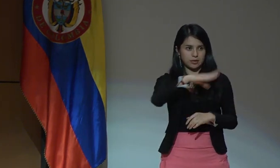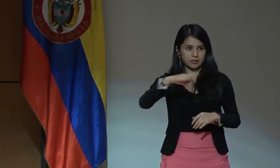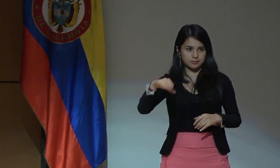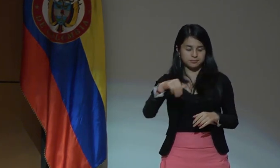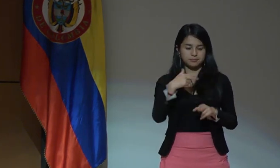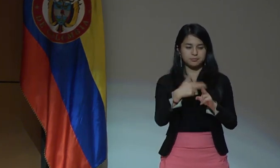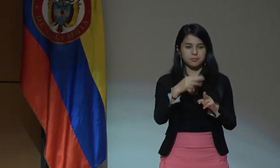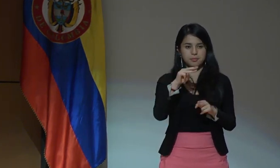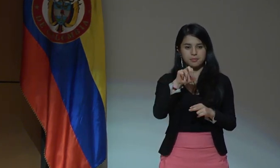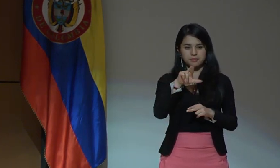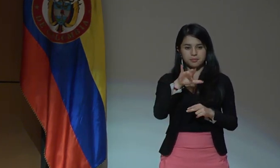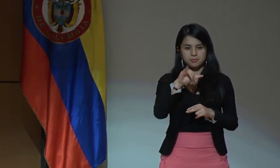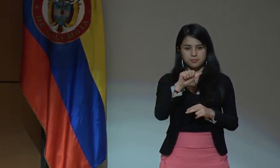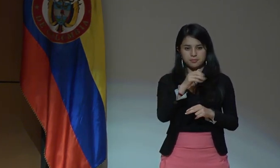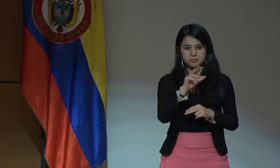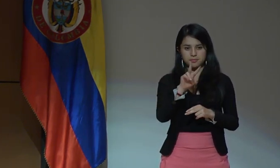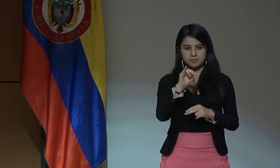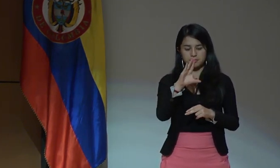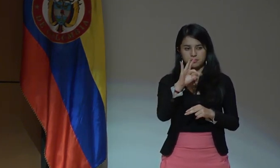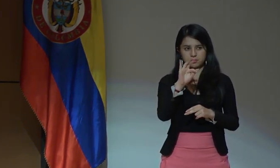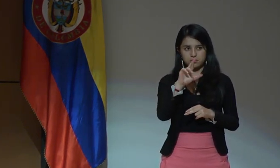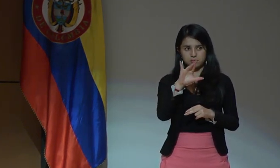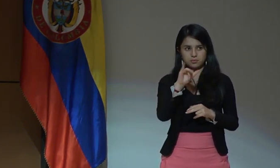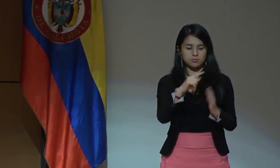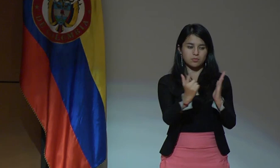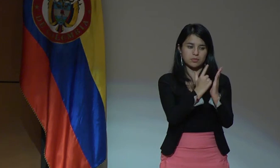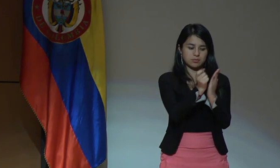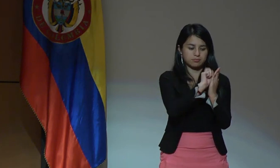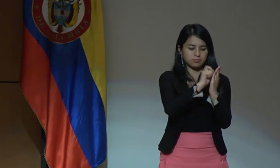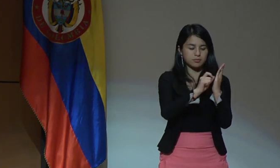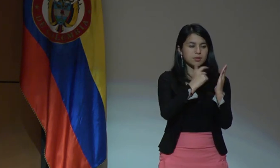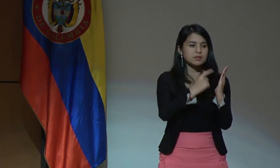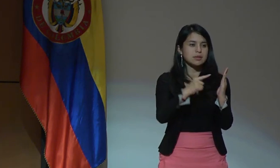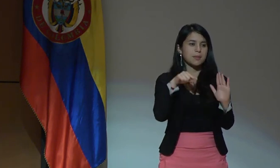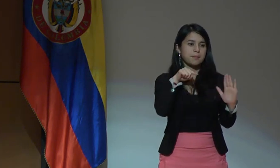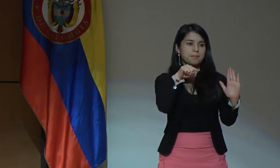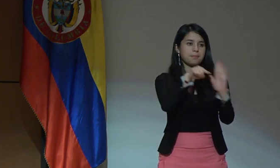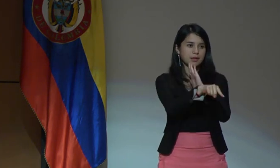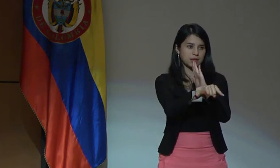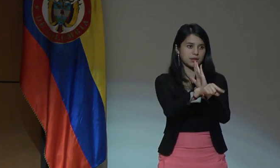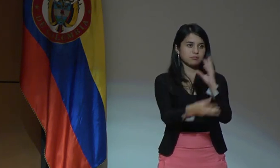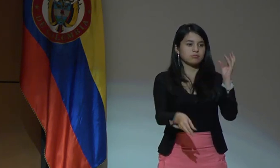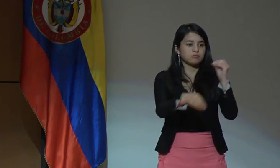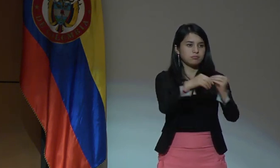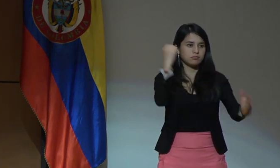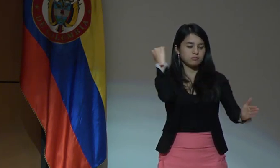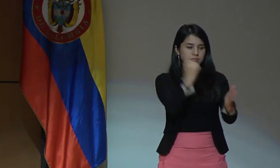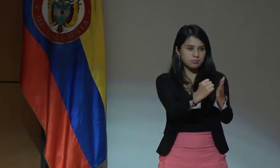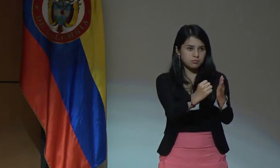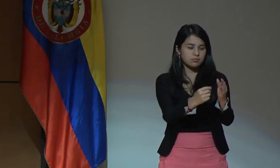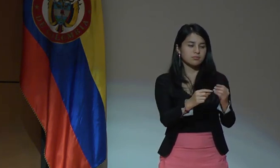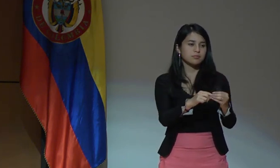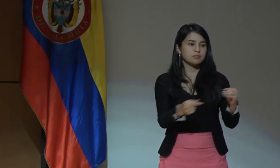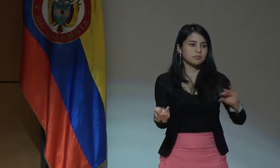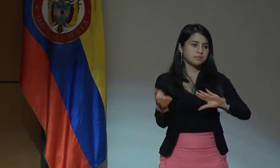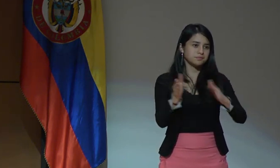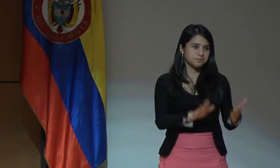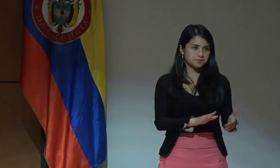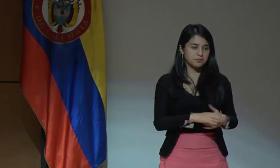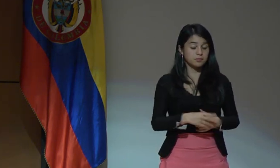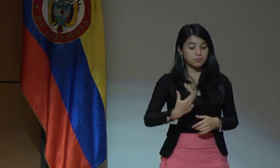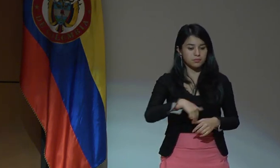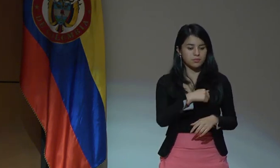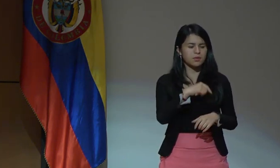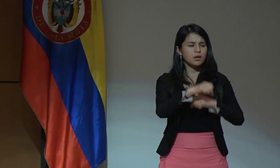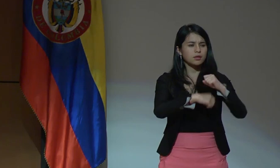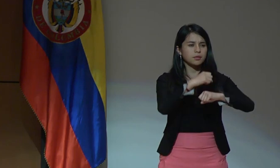María Victoria Uribe y escribió un libro que se llama Matar, Rematar y Contramatar. Es un libro